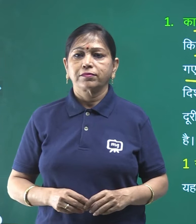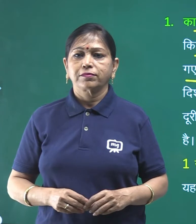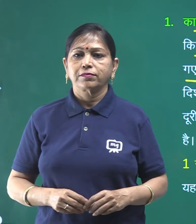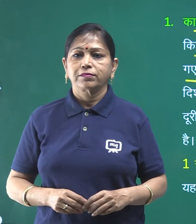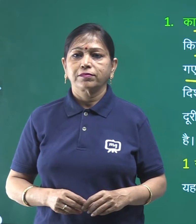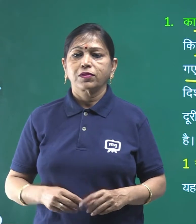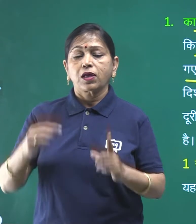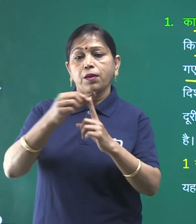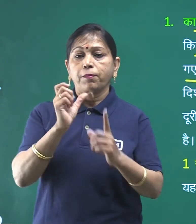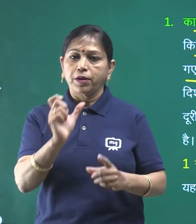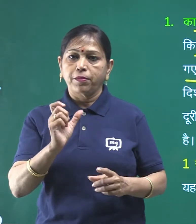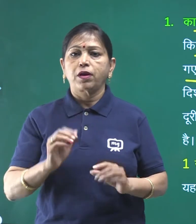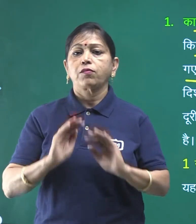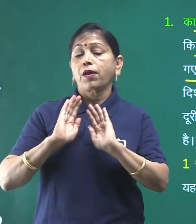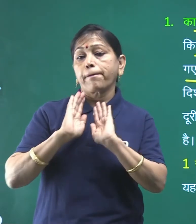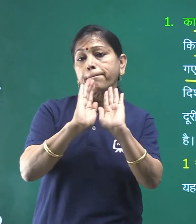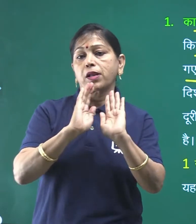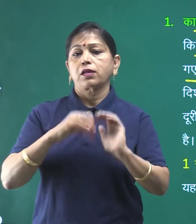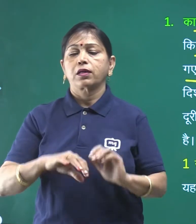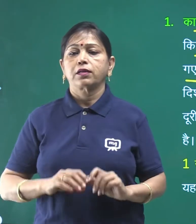परिमाण व बल की